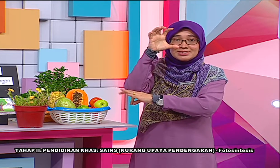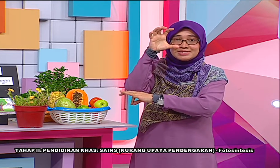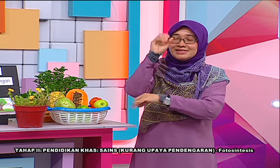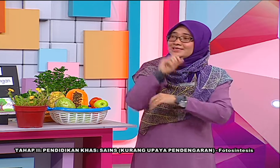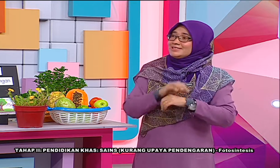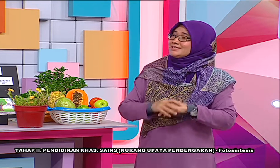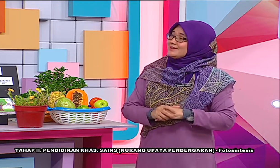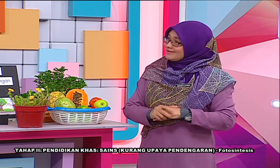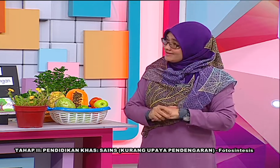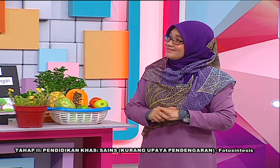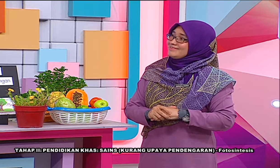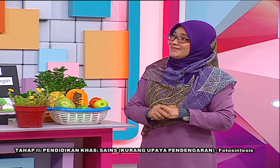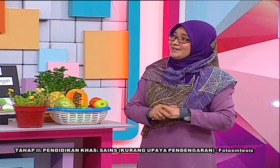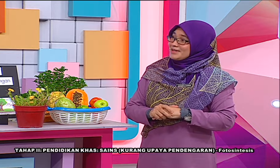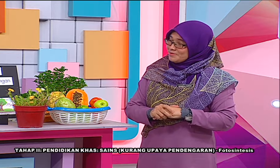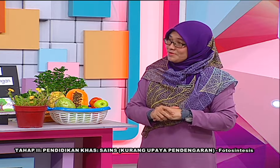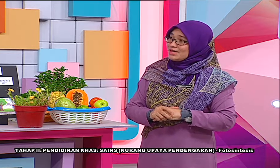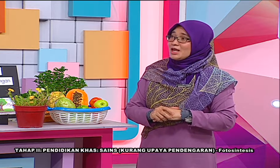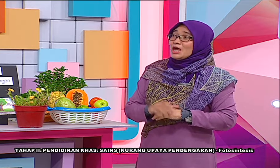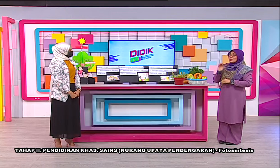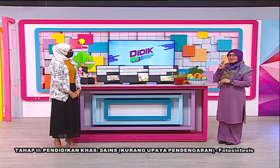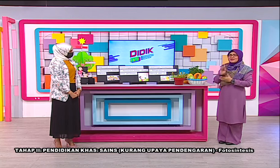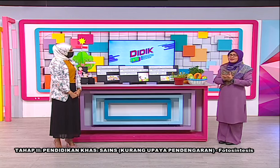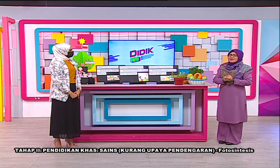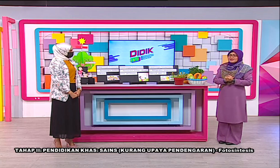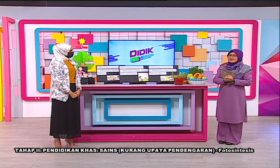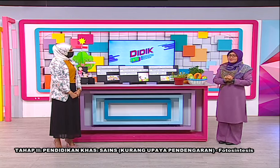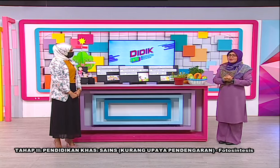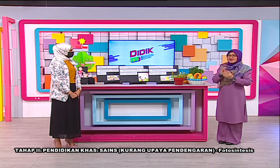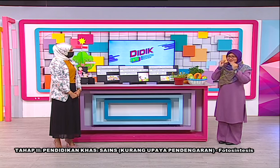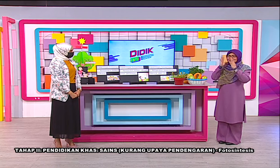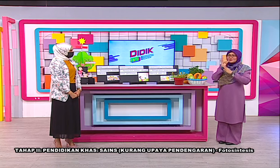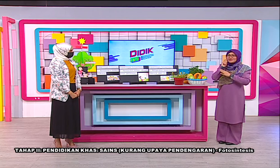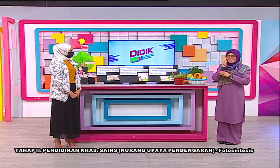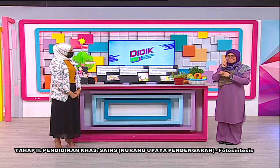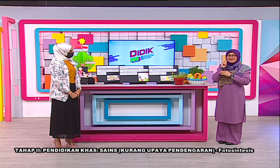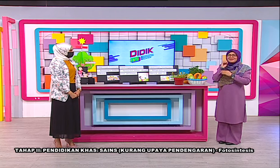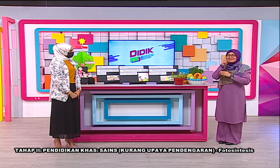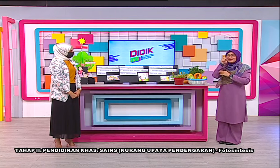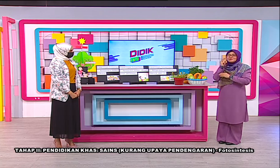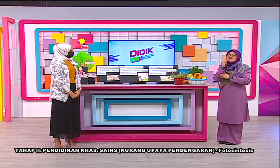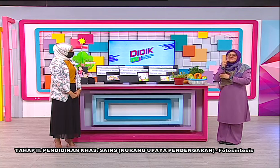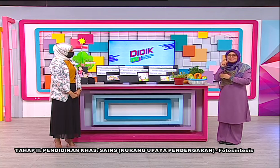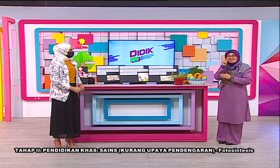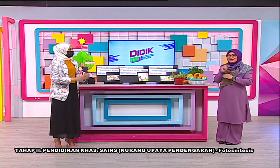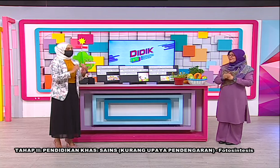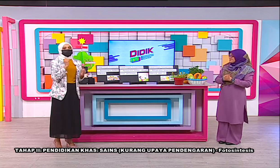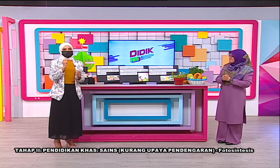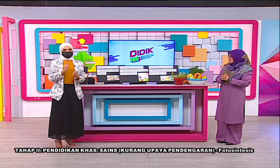fotosintesis Wah hebat Okelah macam2 Fatina tanya Mira sikit lah boleh